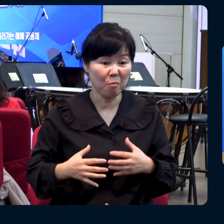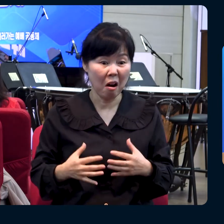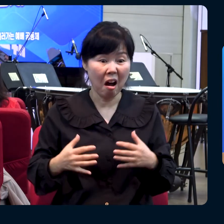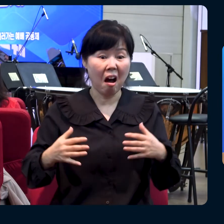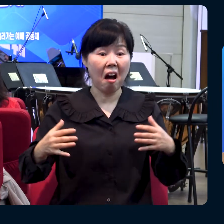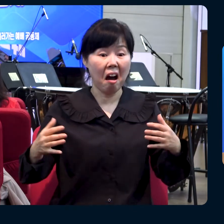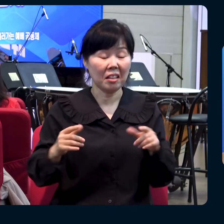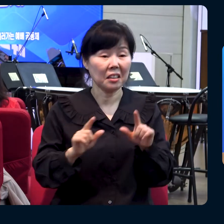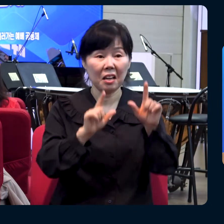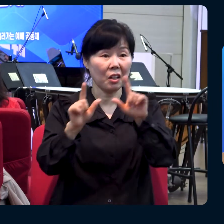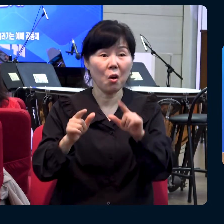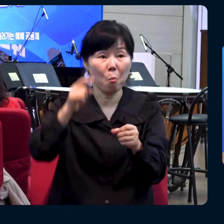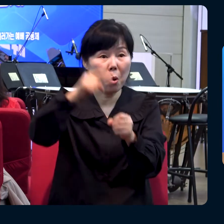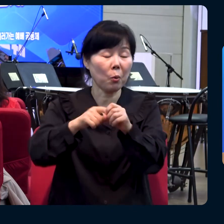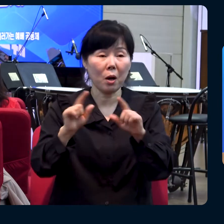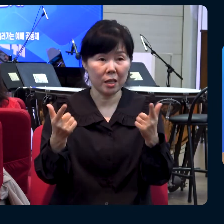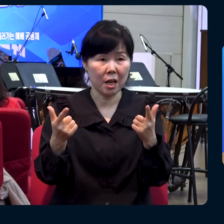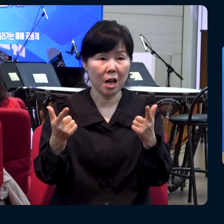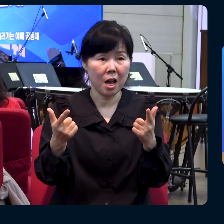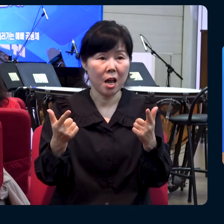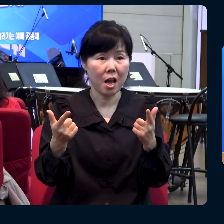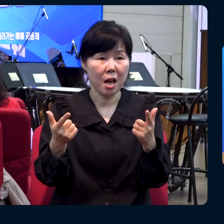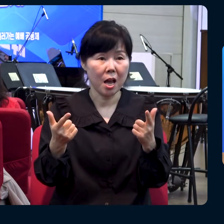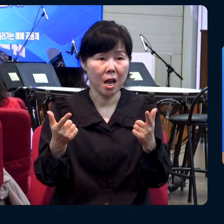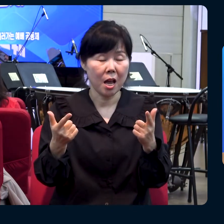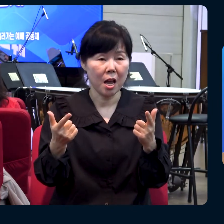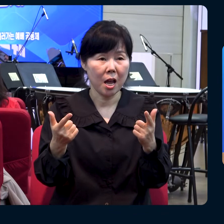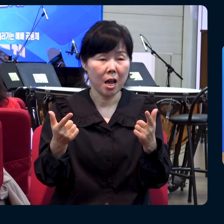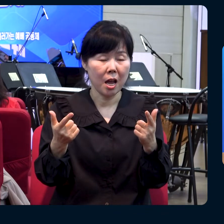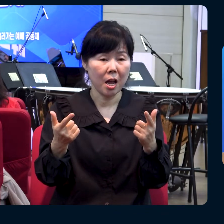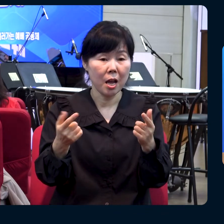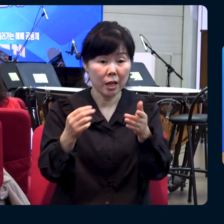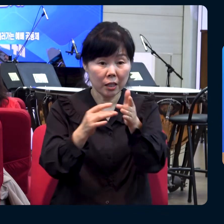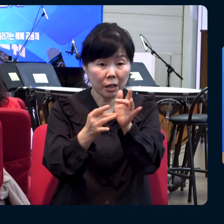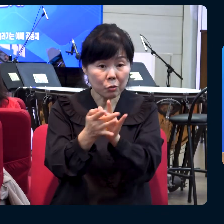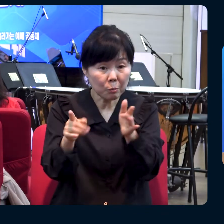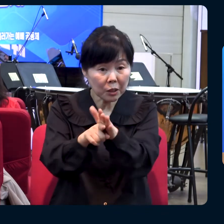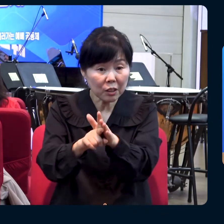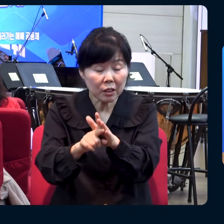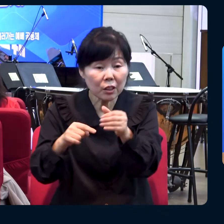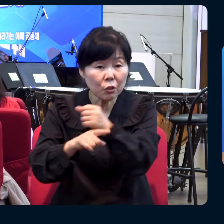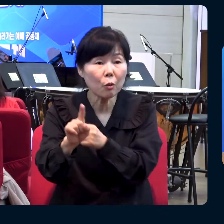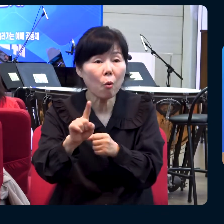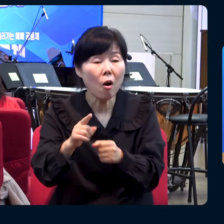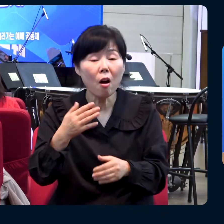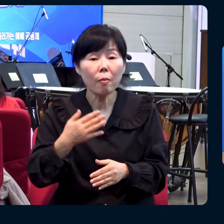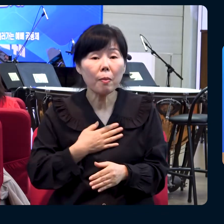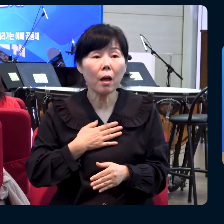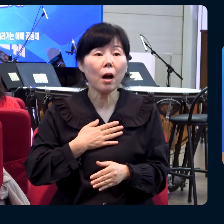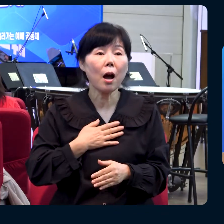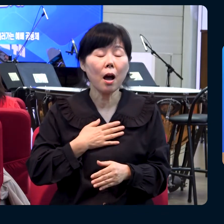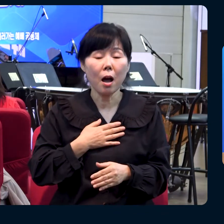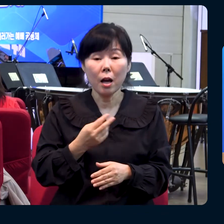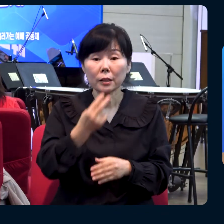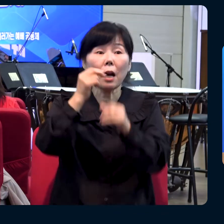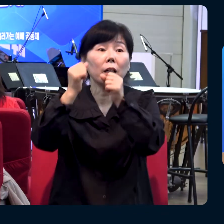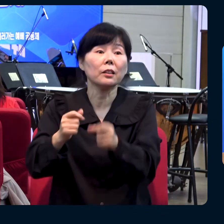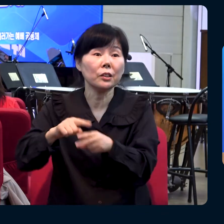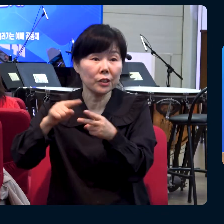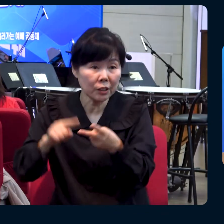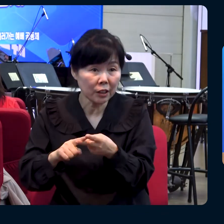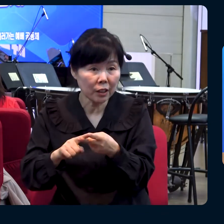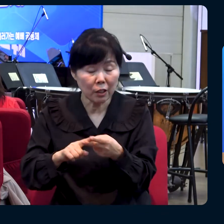겁니다. 기독교 신앙은 잘 먹고 잘 살기 위해서 믿는 게 아니라 내가 살든지 죽든지